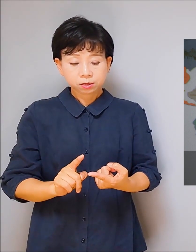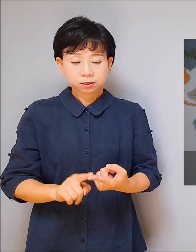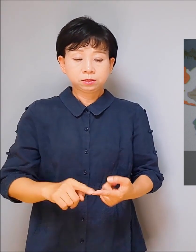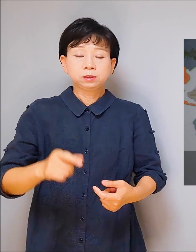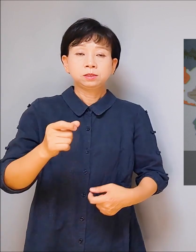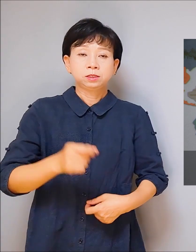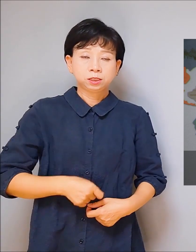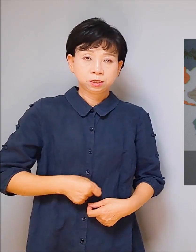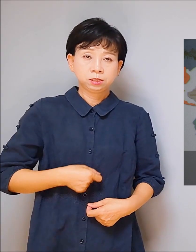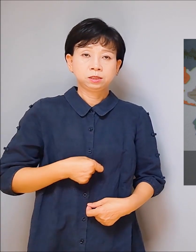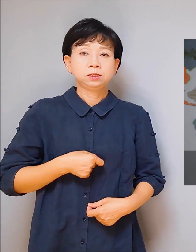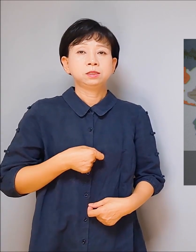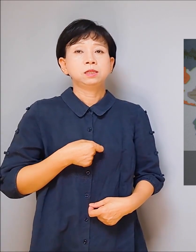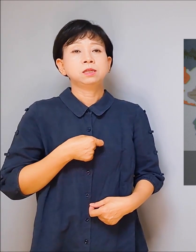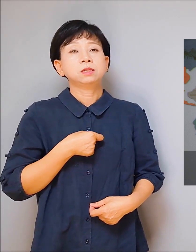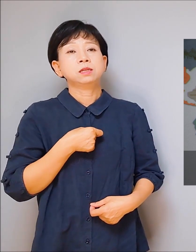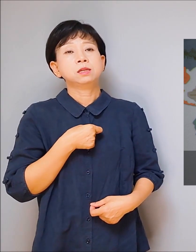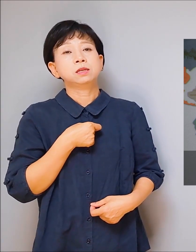진실하게